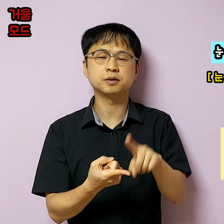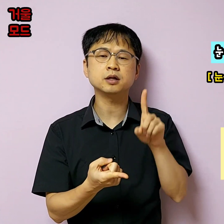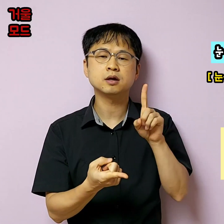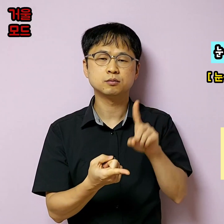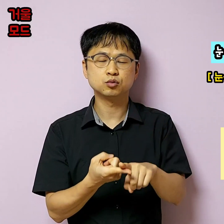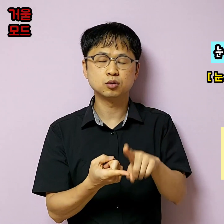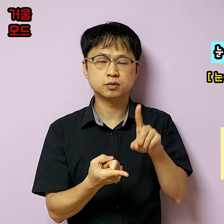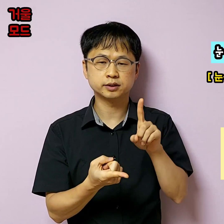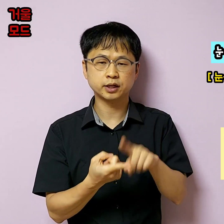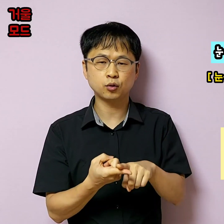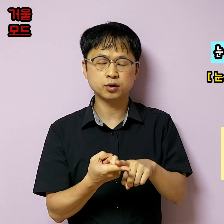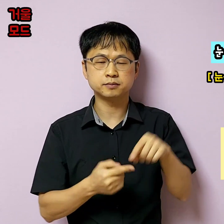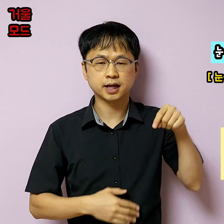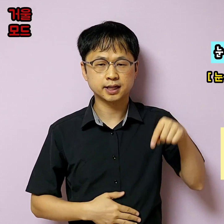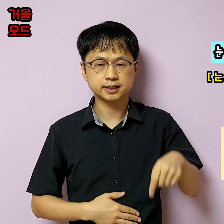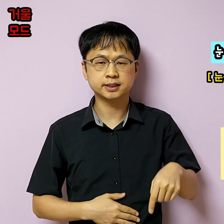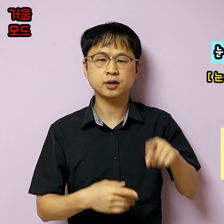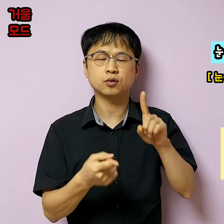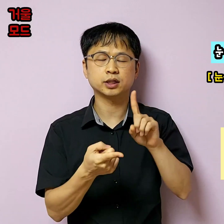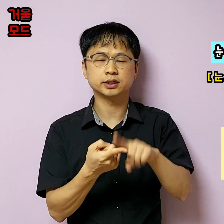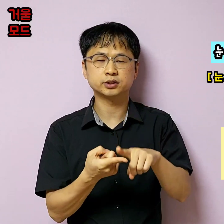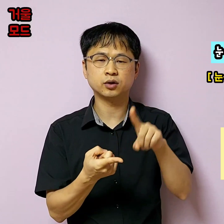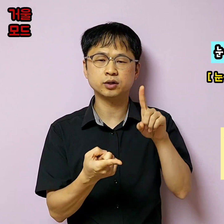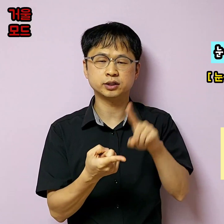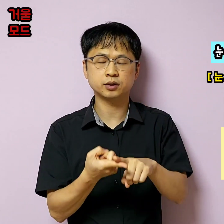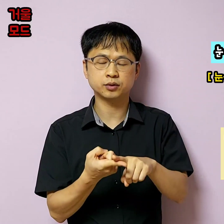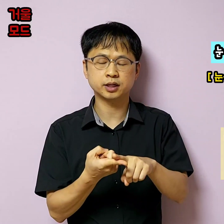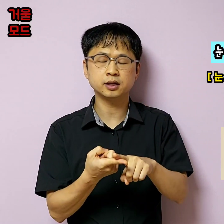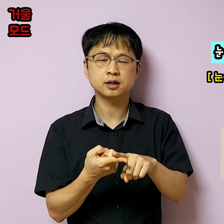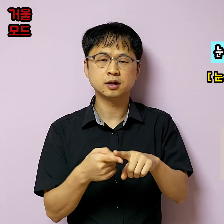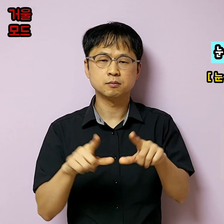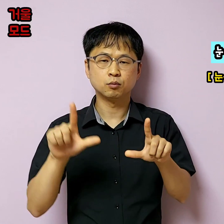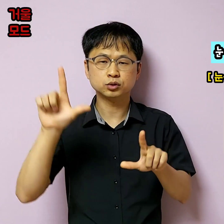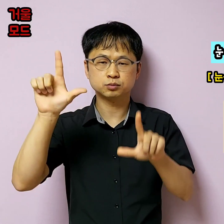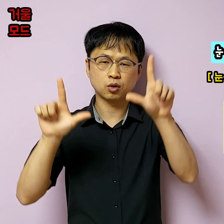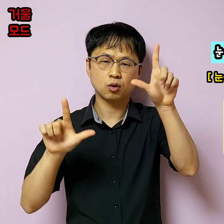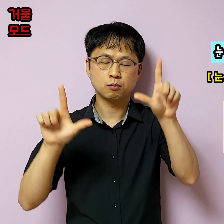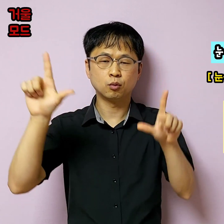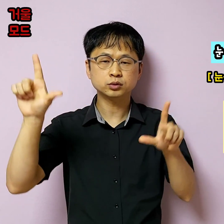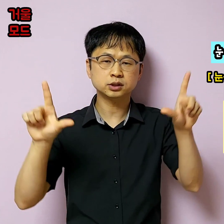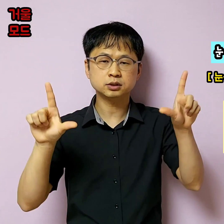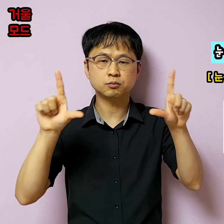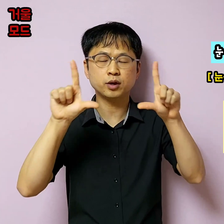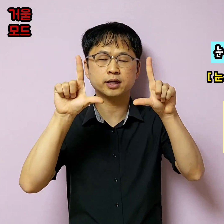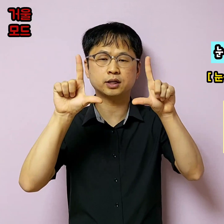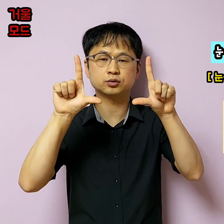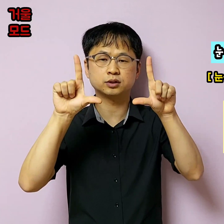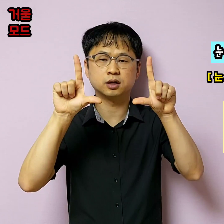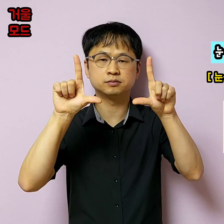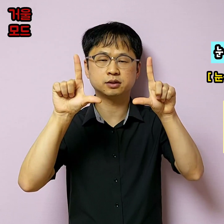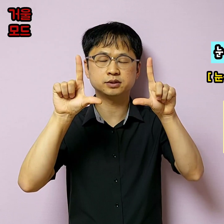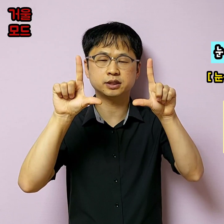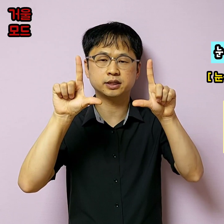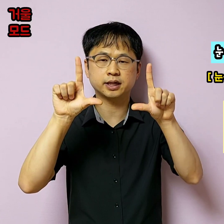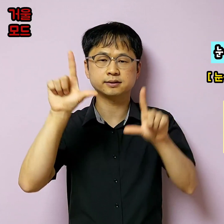대주시면 뭐대로입니다. 이대로가 되겠죠. 이대로의 모습으로. 모습 모양이라는 수어는 엄지검지를 이렇게